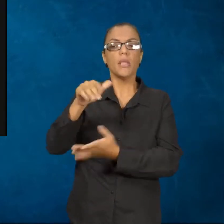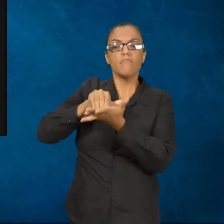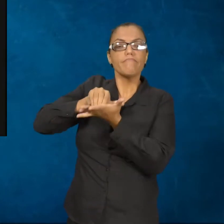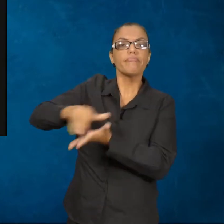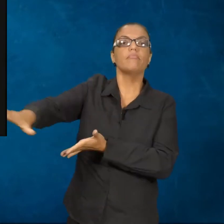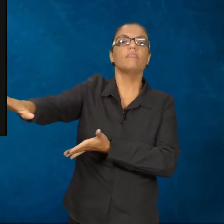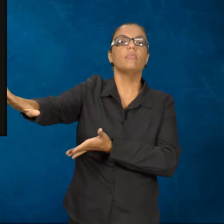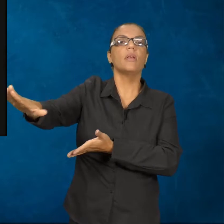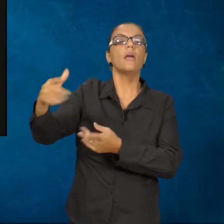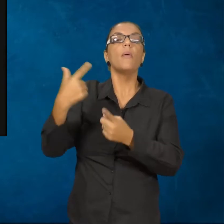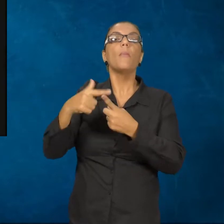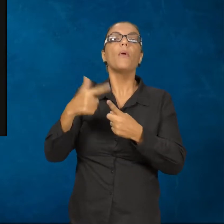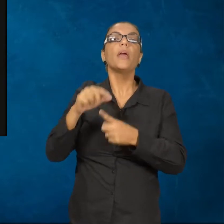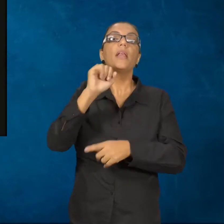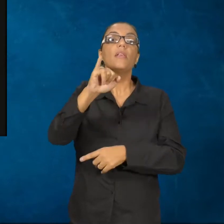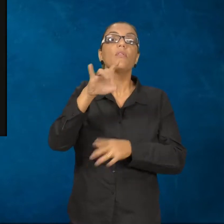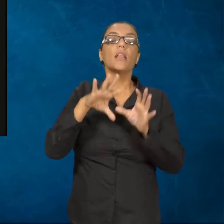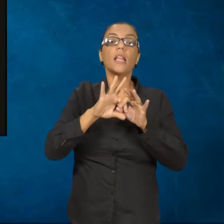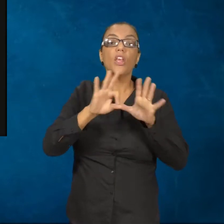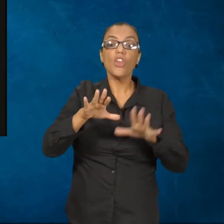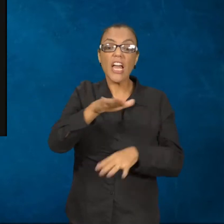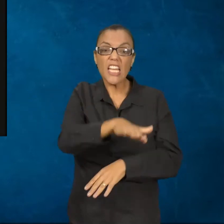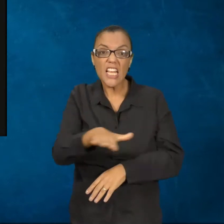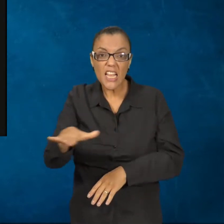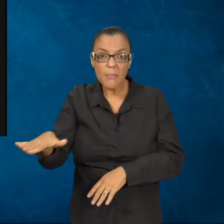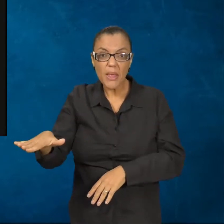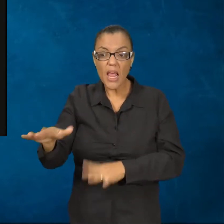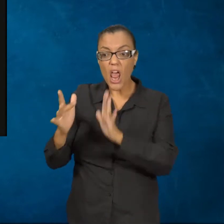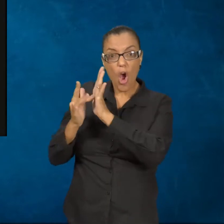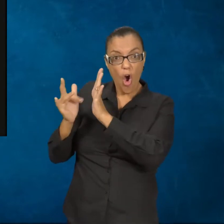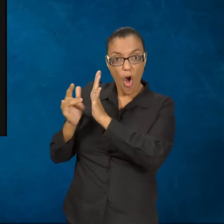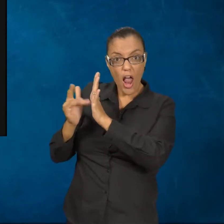tamanho colar, quando crescer, vira o quê? Ministro.